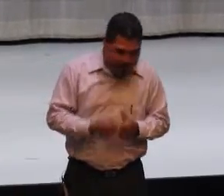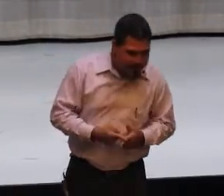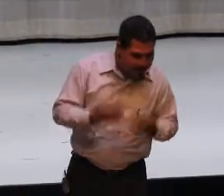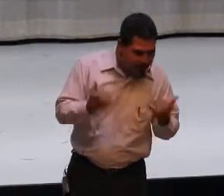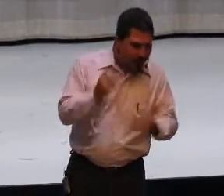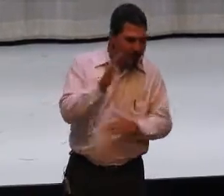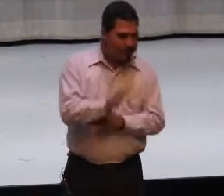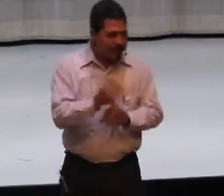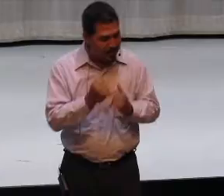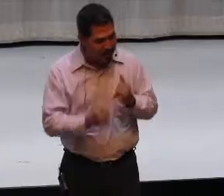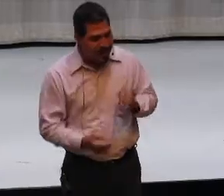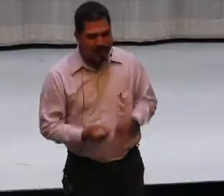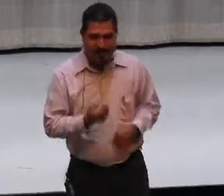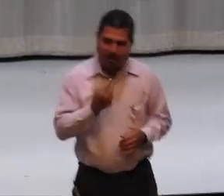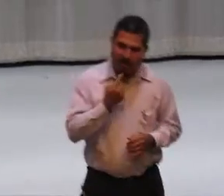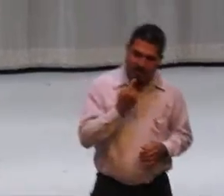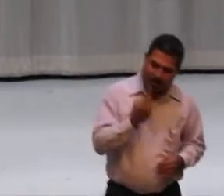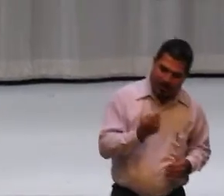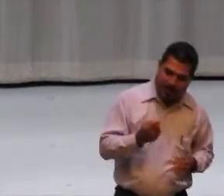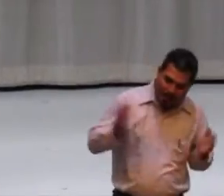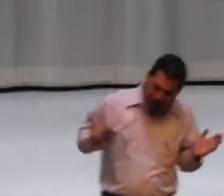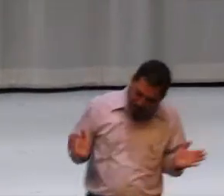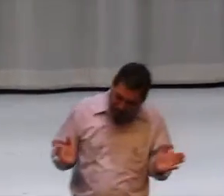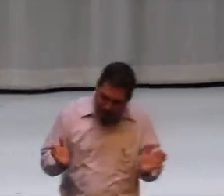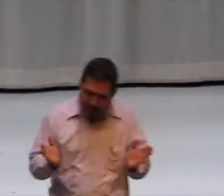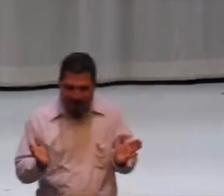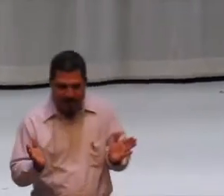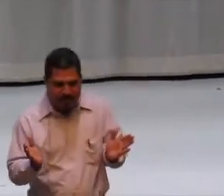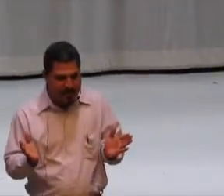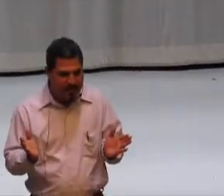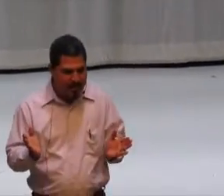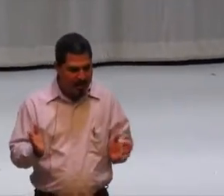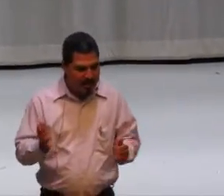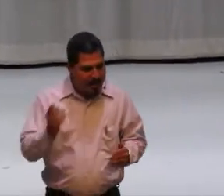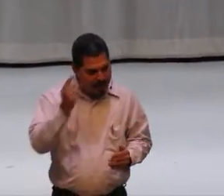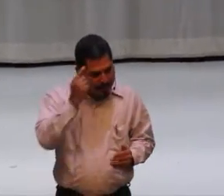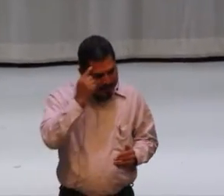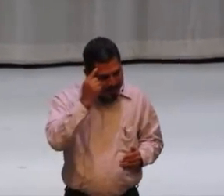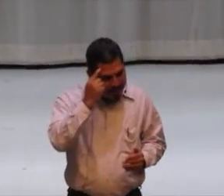Entonces, esta noche, para terminar, quiero decirlo, quiero animarles a pensar,